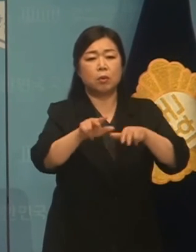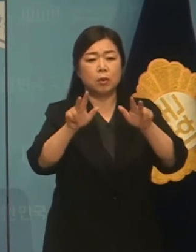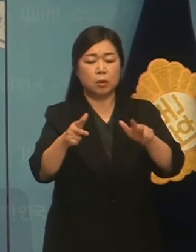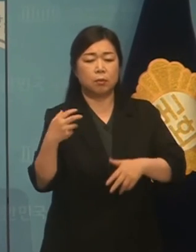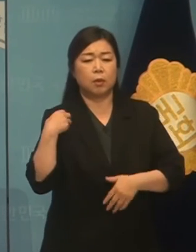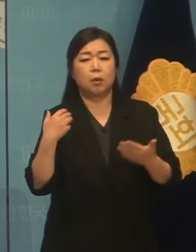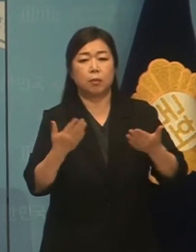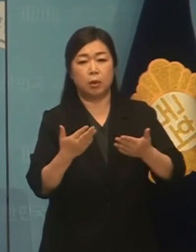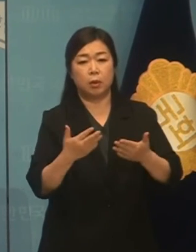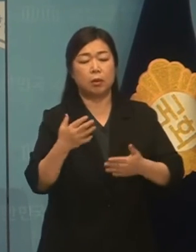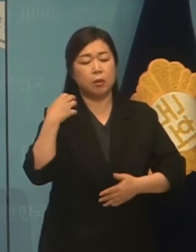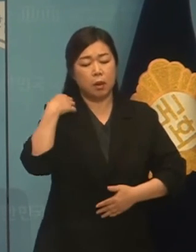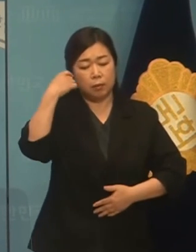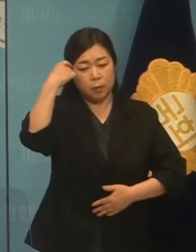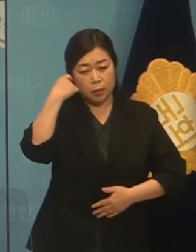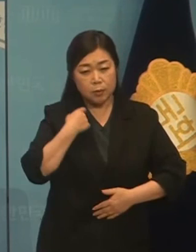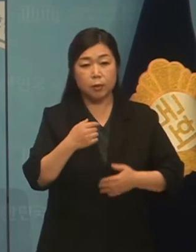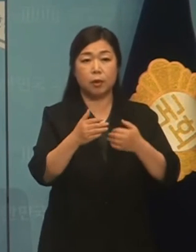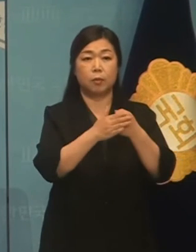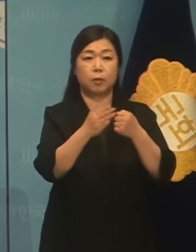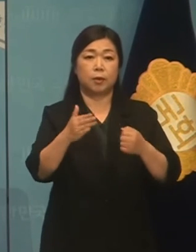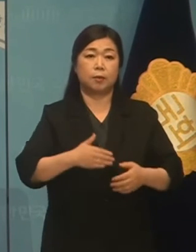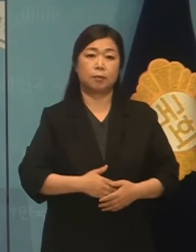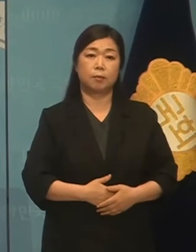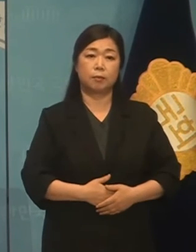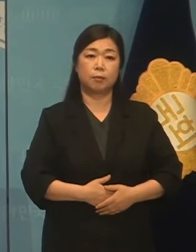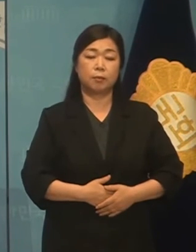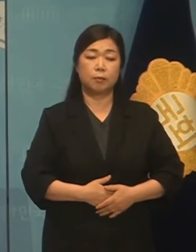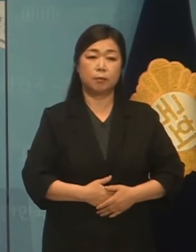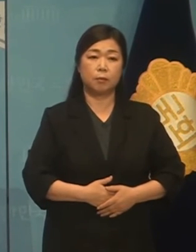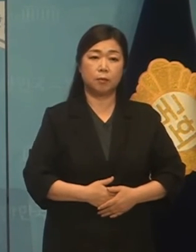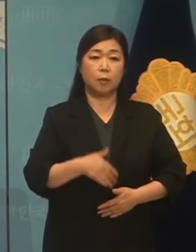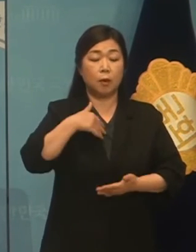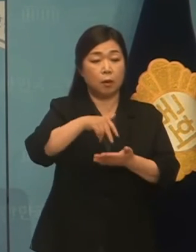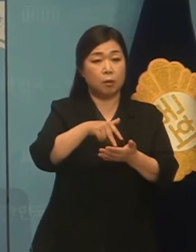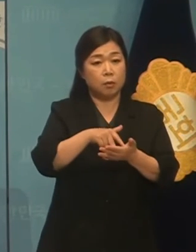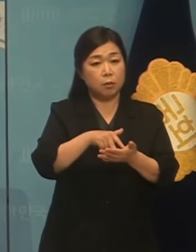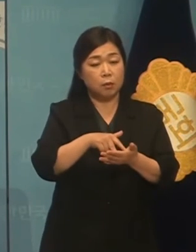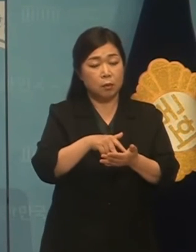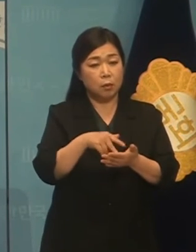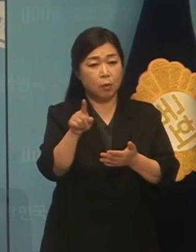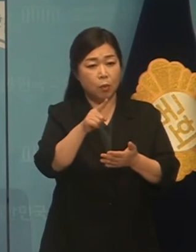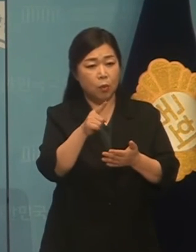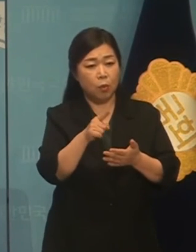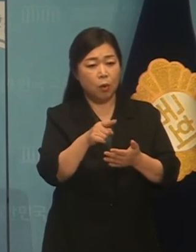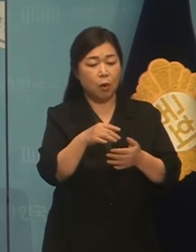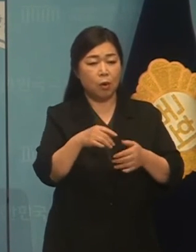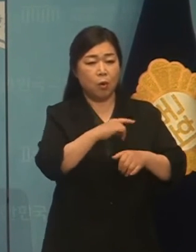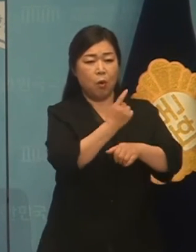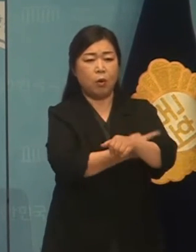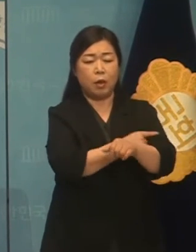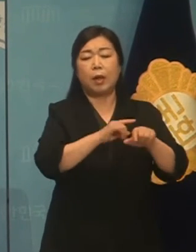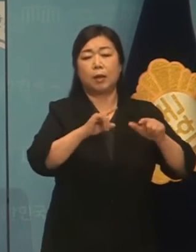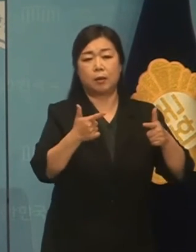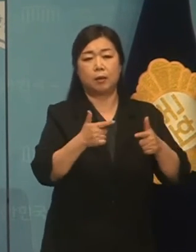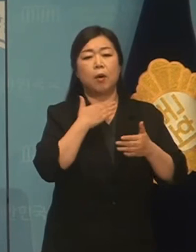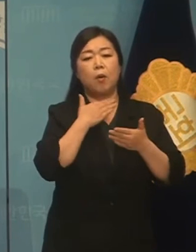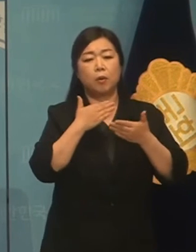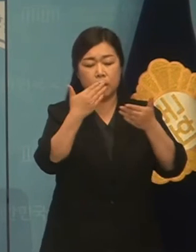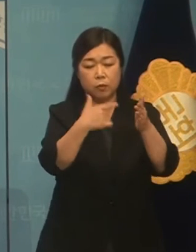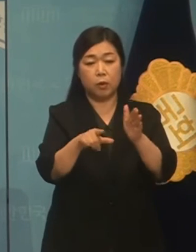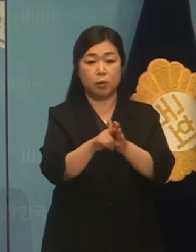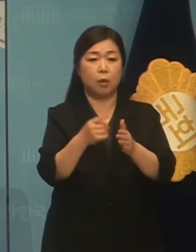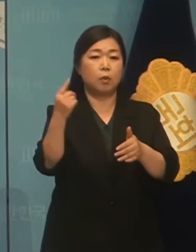사명과 책임감 때문입니다. 저는 권력을 위해서 도전하는 것이 아니라 헌신하기